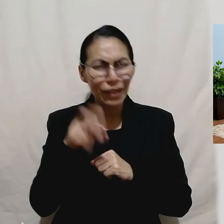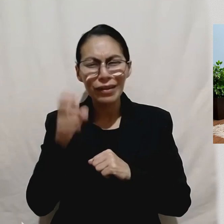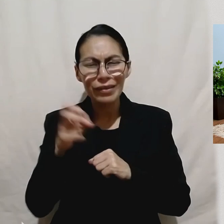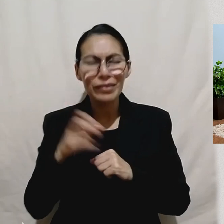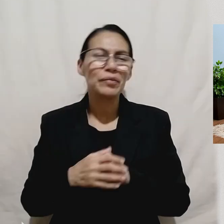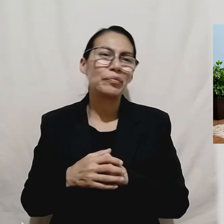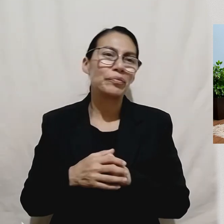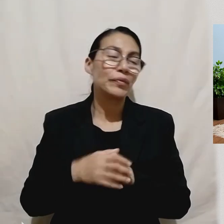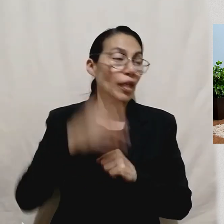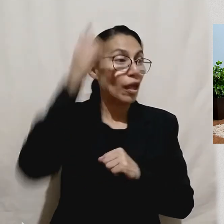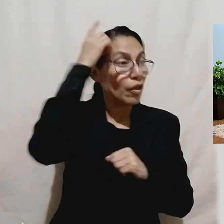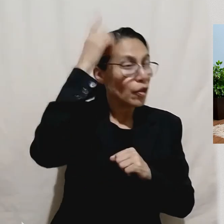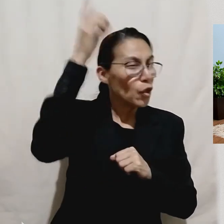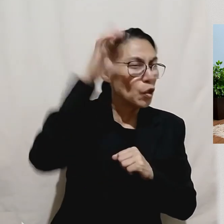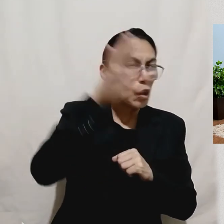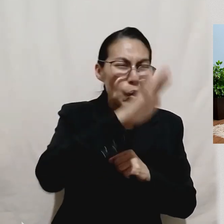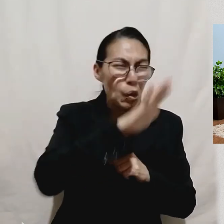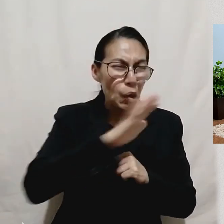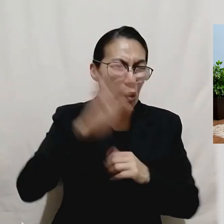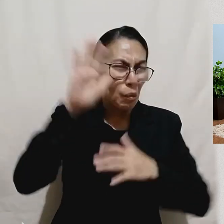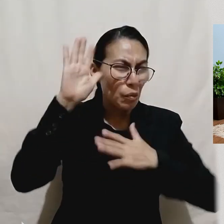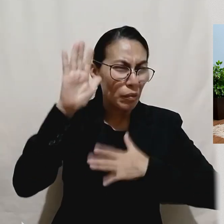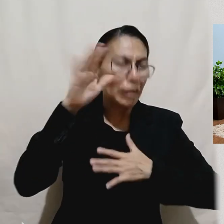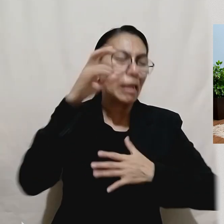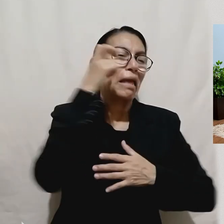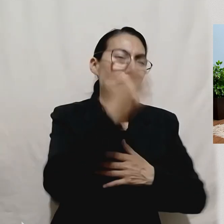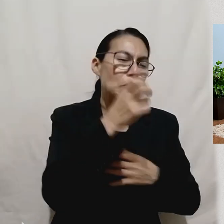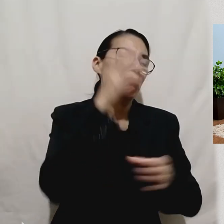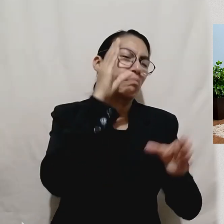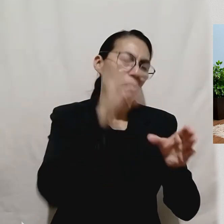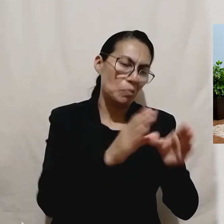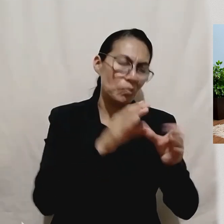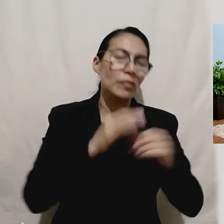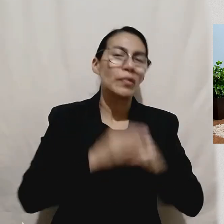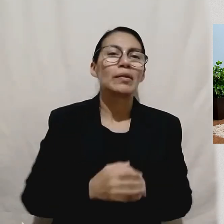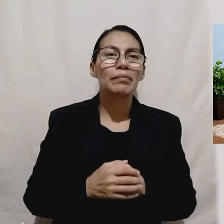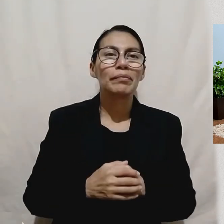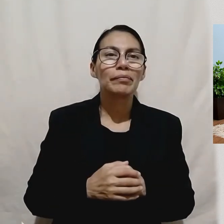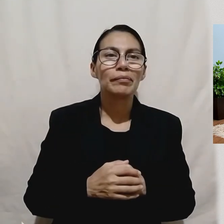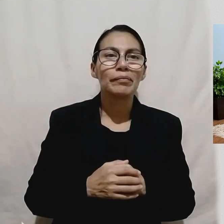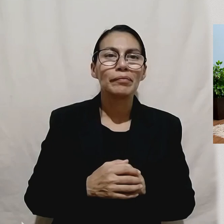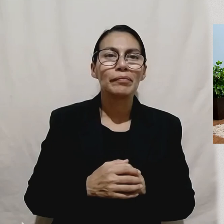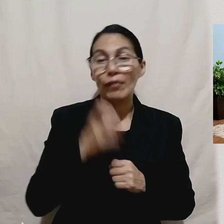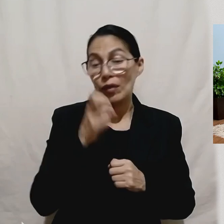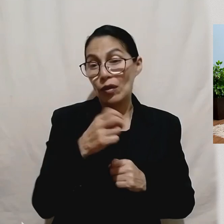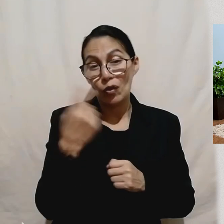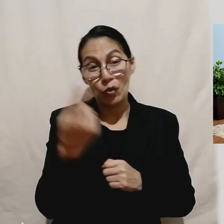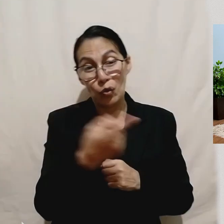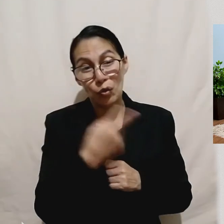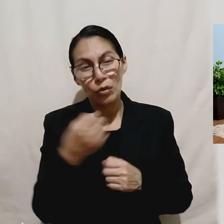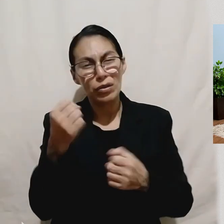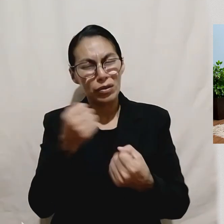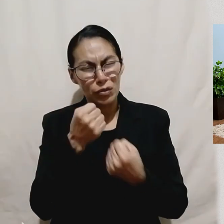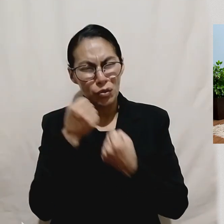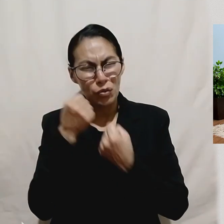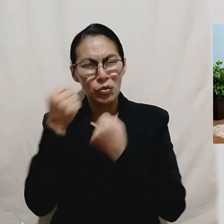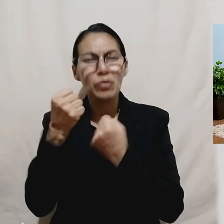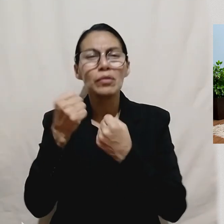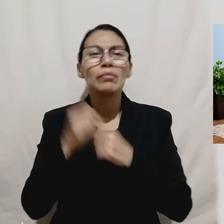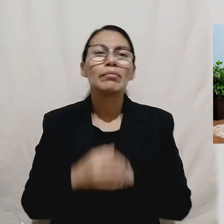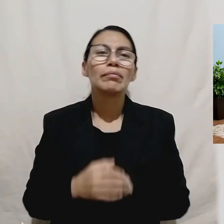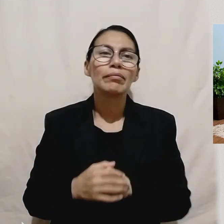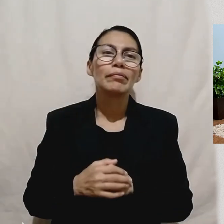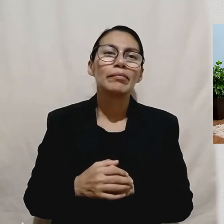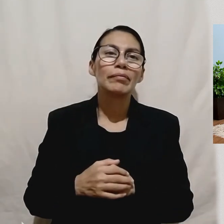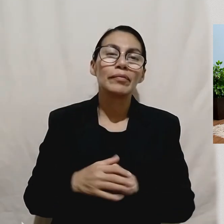te dirá la verdad y lo que promete lo cumple Así que podemos tener la plena seguridad